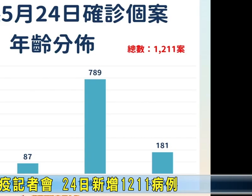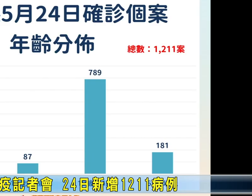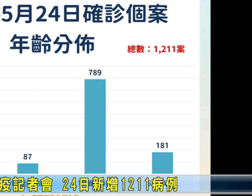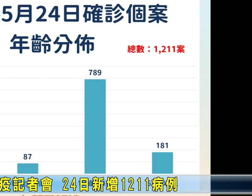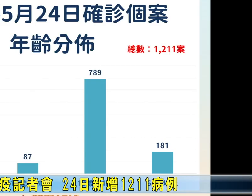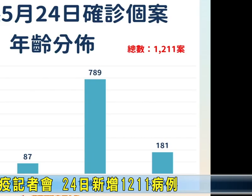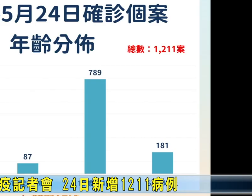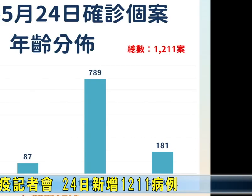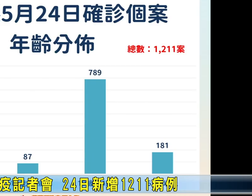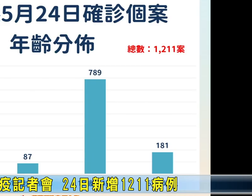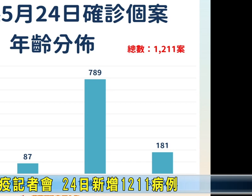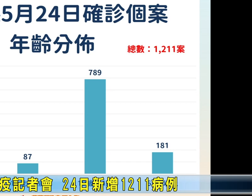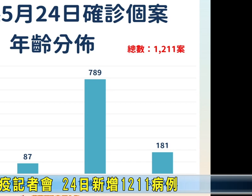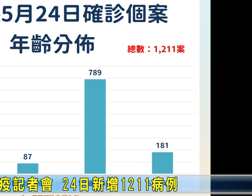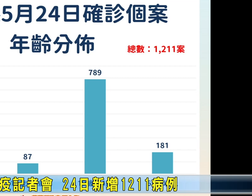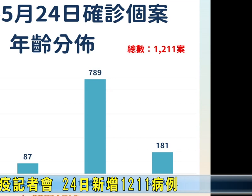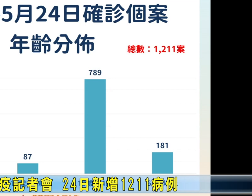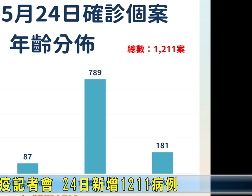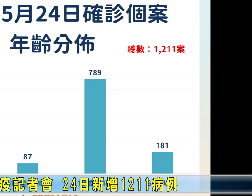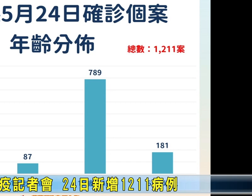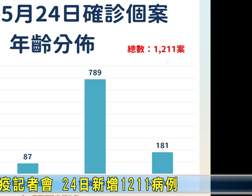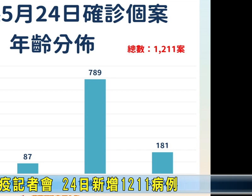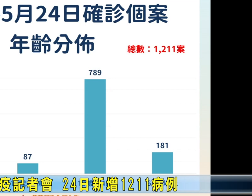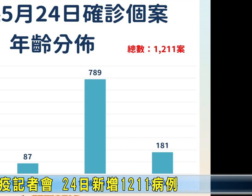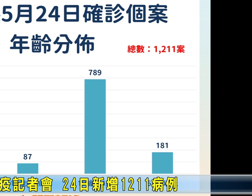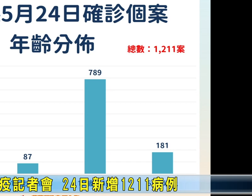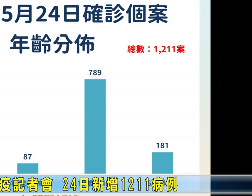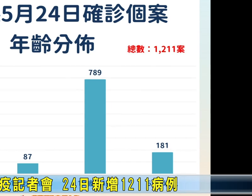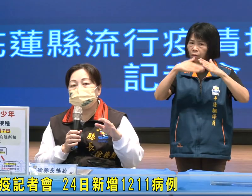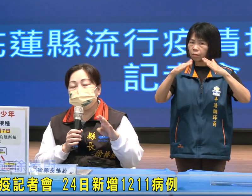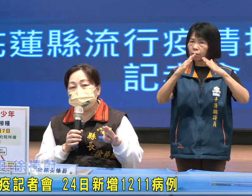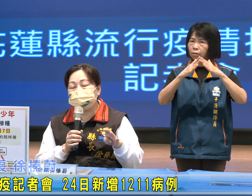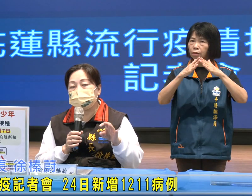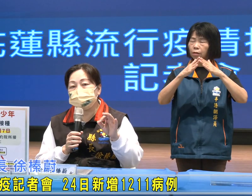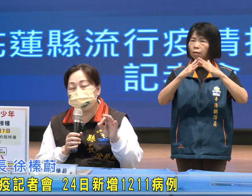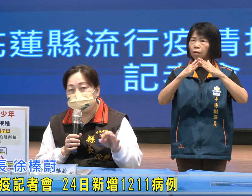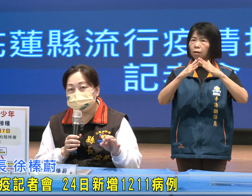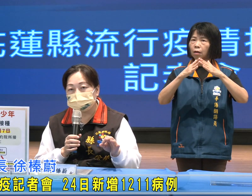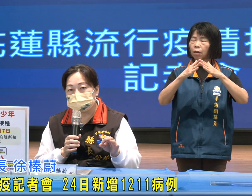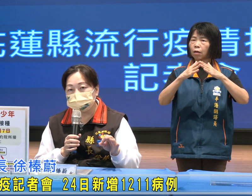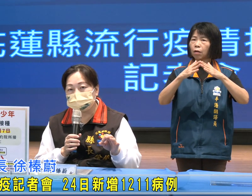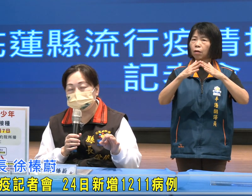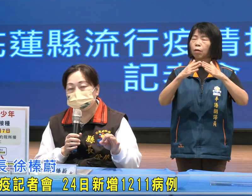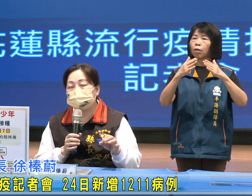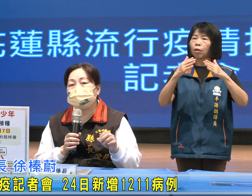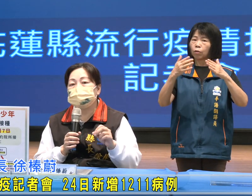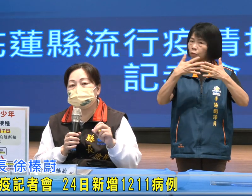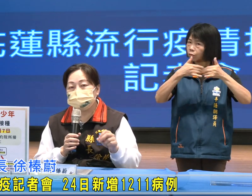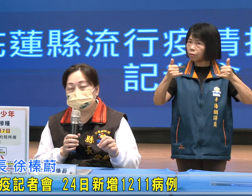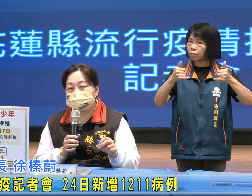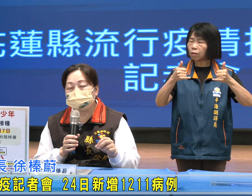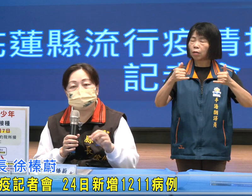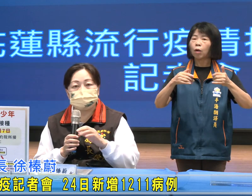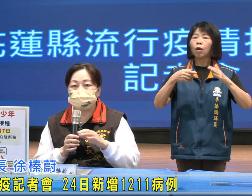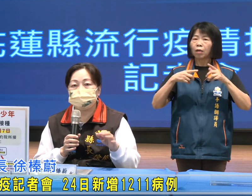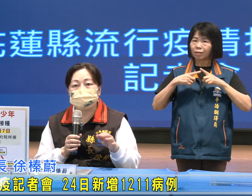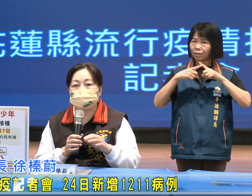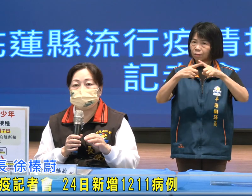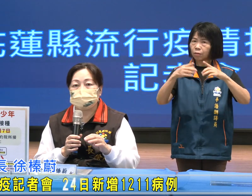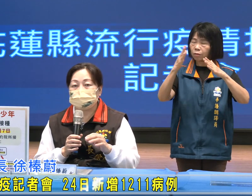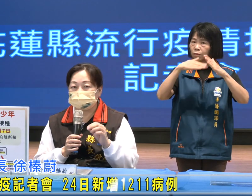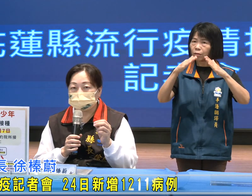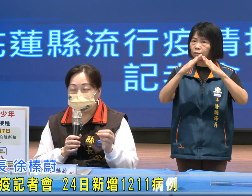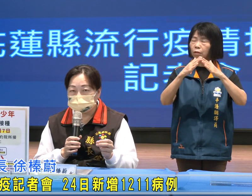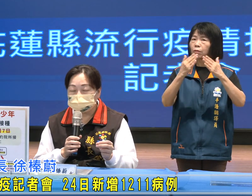6月7号您没有施打的，在学校入园入学的学生，在学校你如